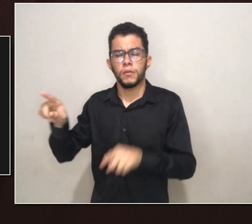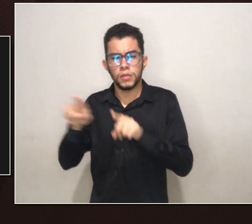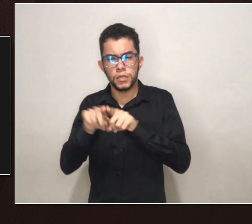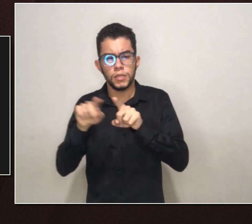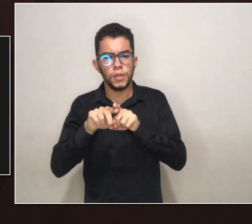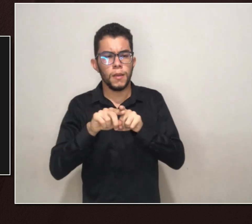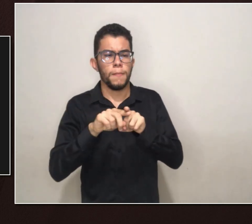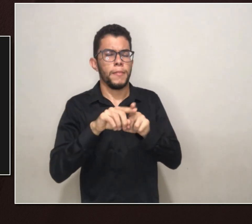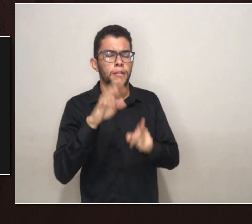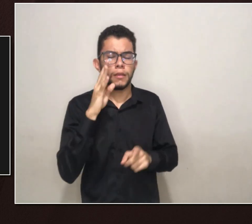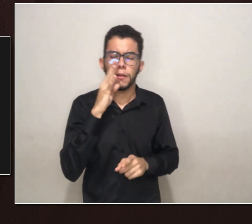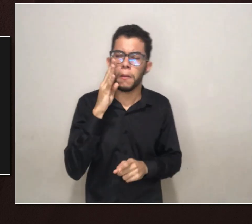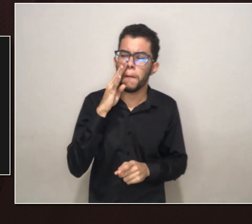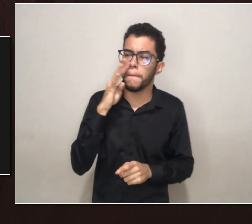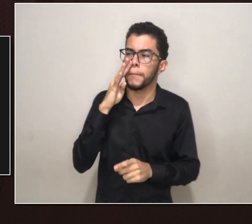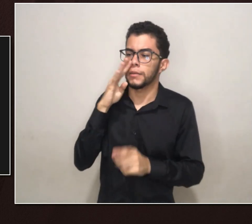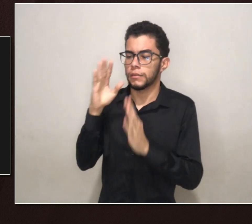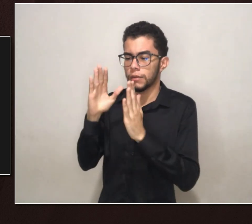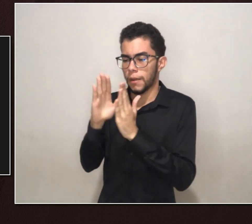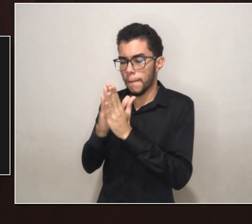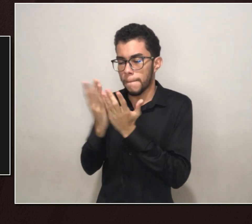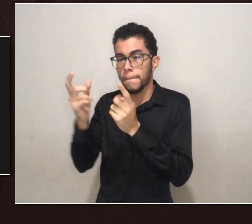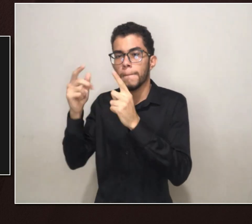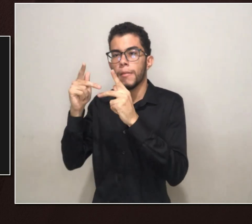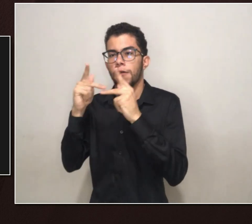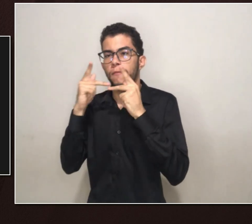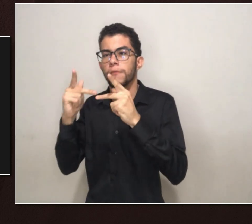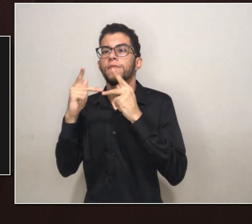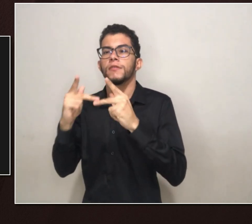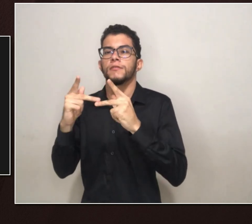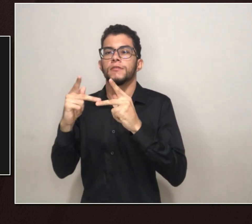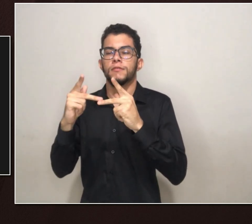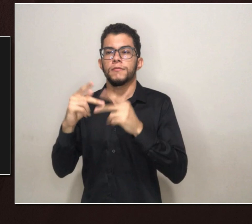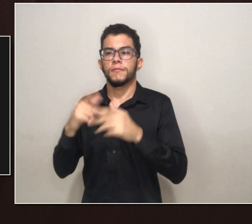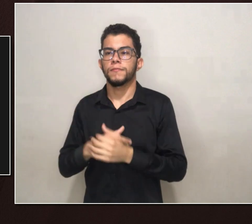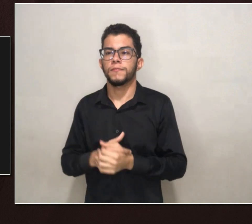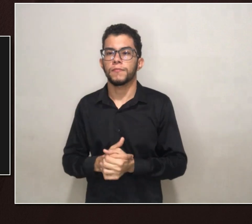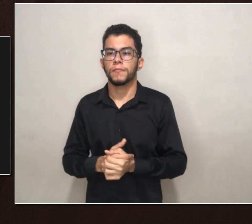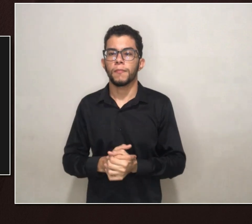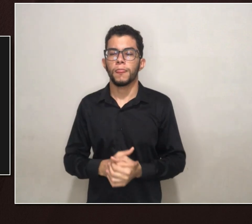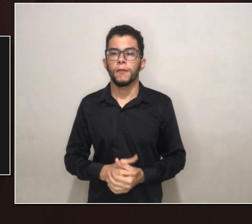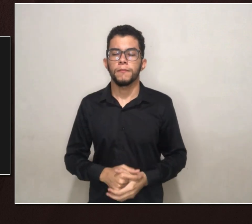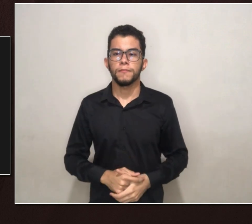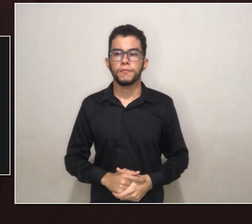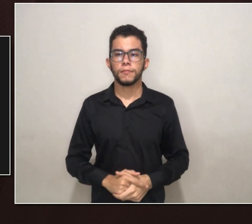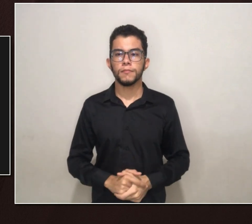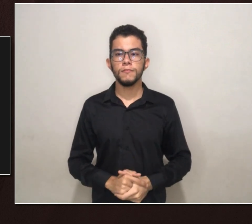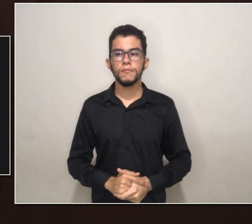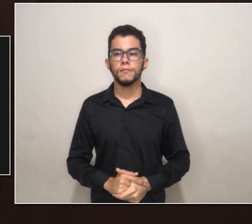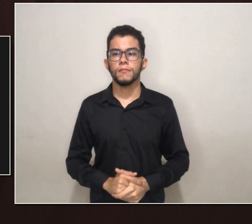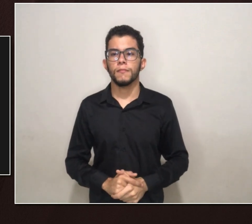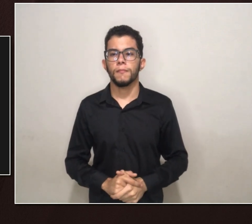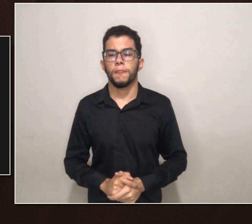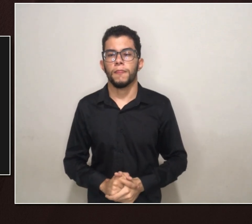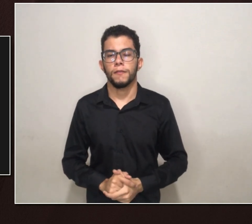necesitamos ser limpiados constantemente. Somos personas, personas de errores, con